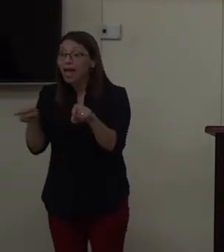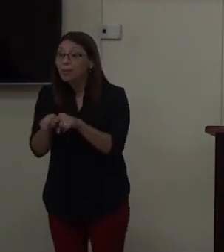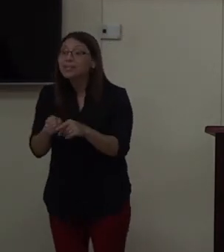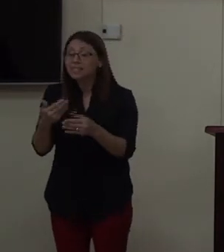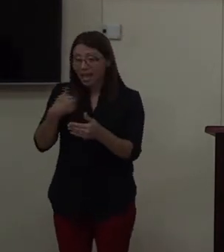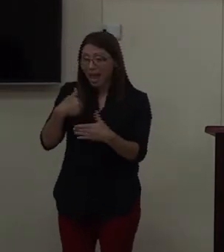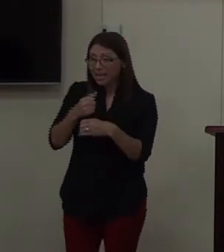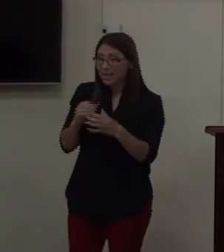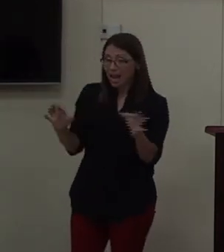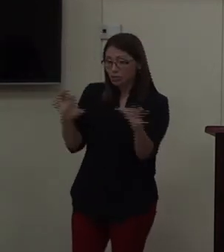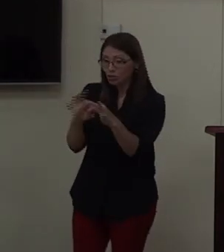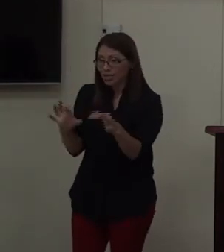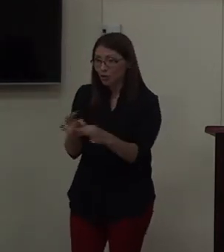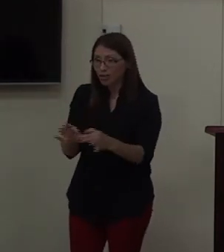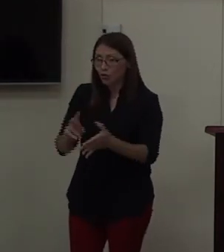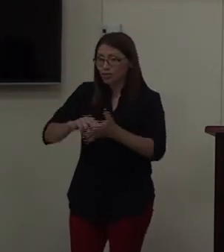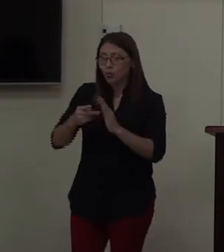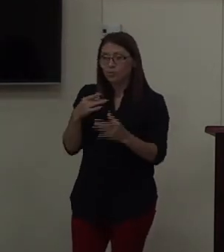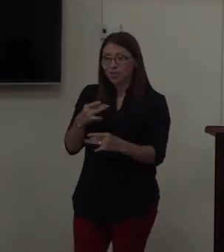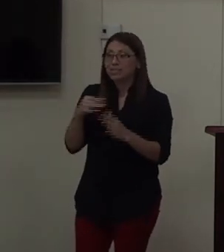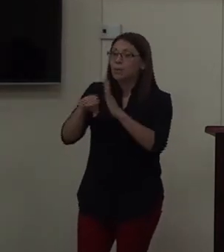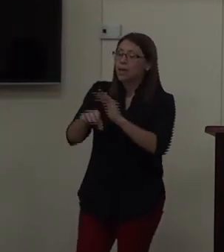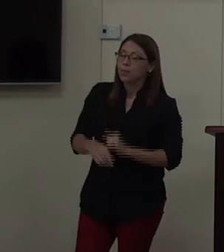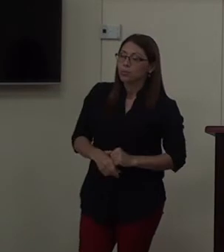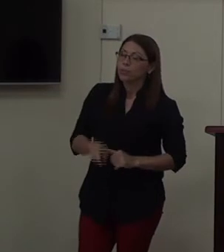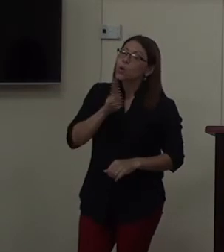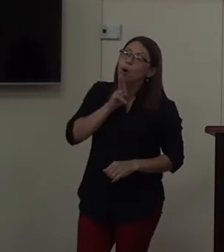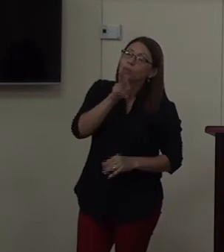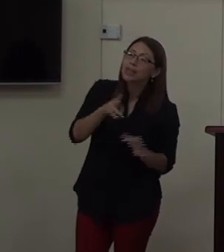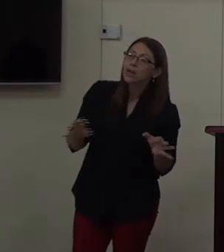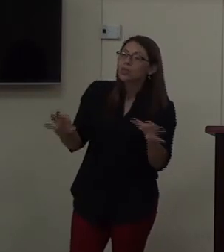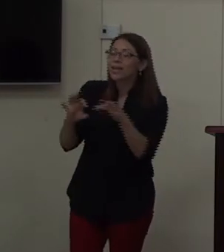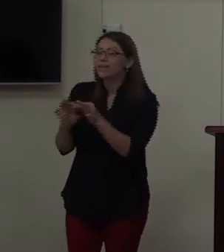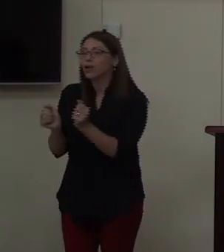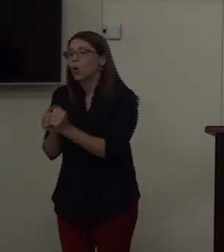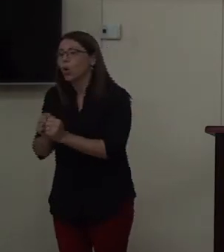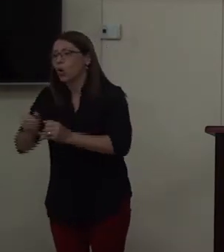asociaciones conceptuales muy interesantes, como por ejemplo, lo auténtico tiene que ver con lo original, lo